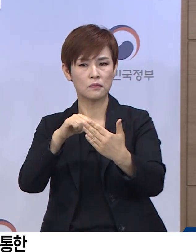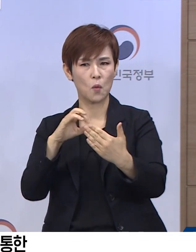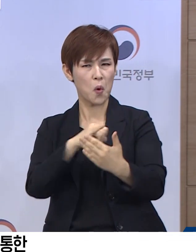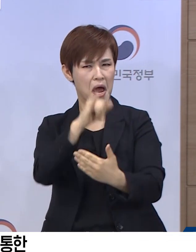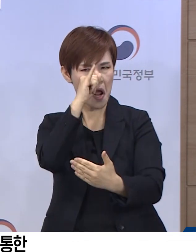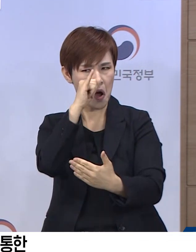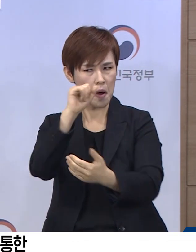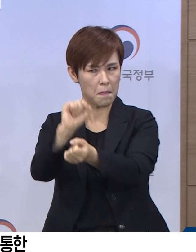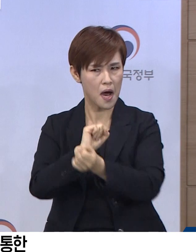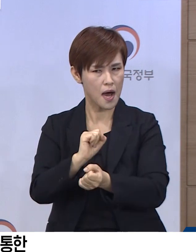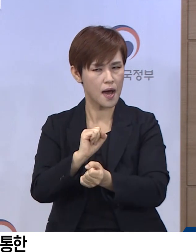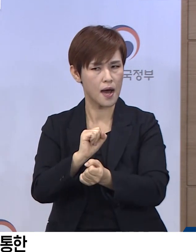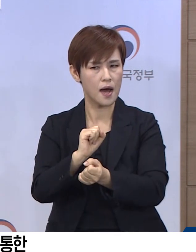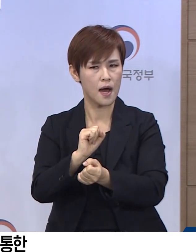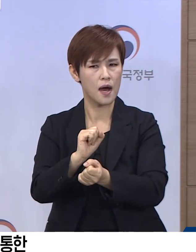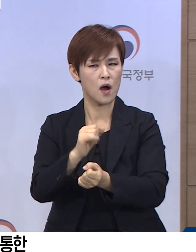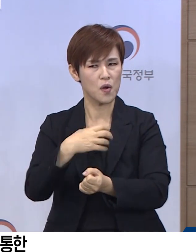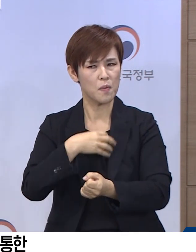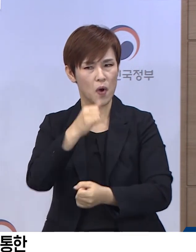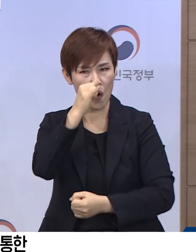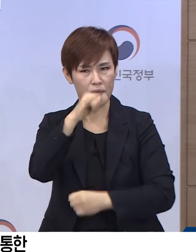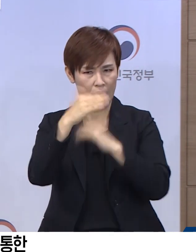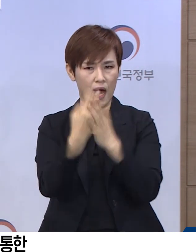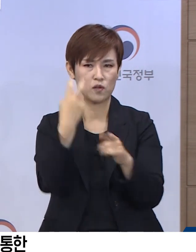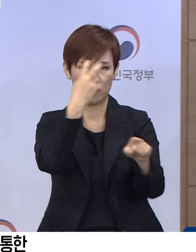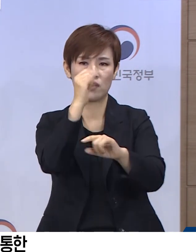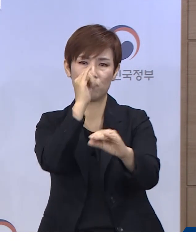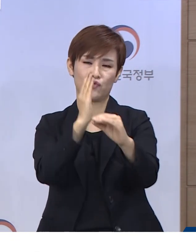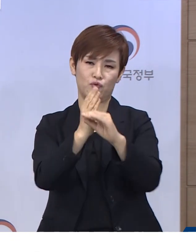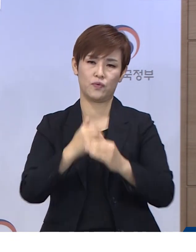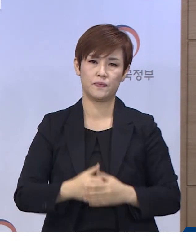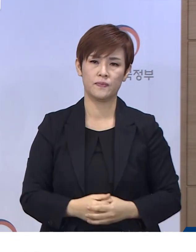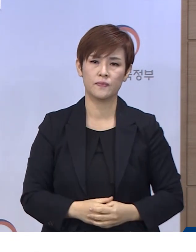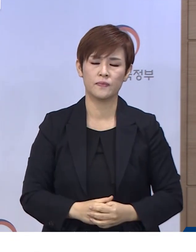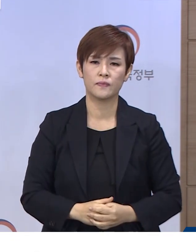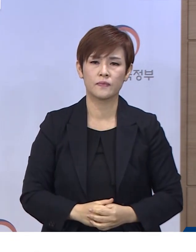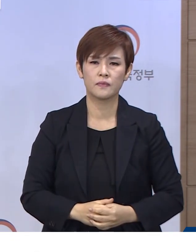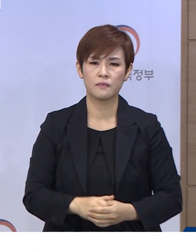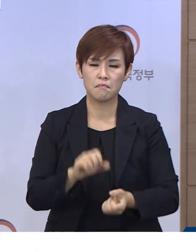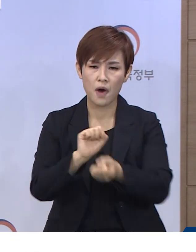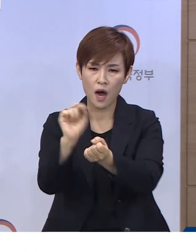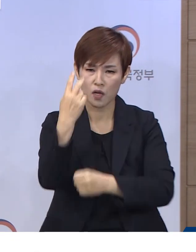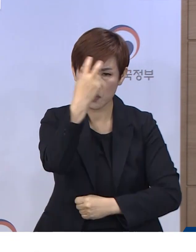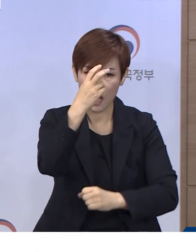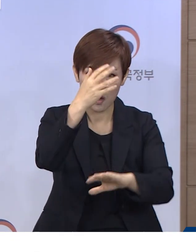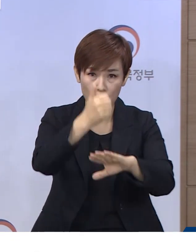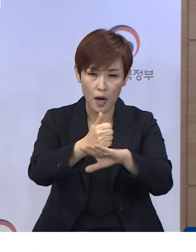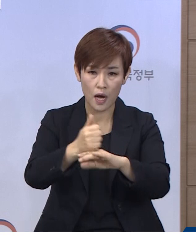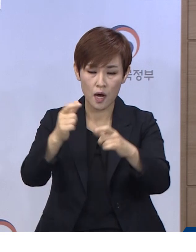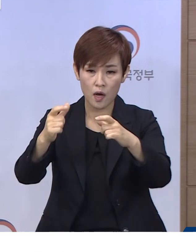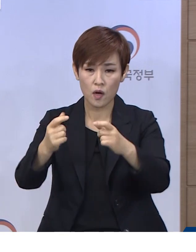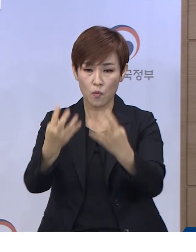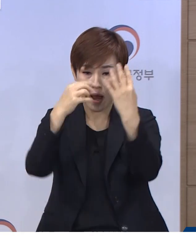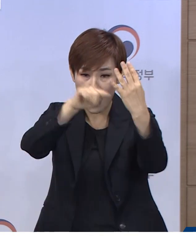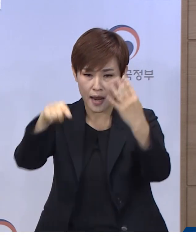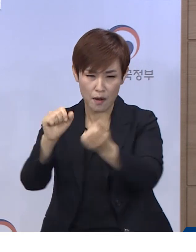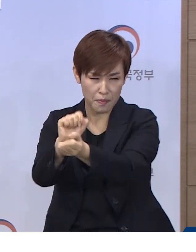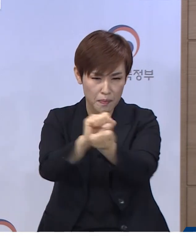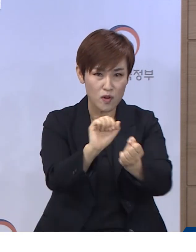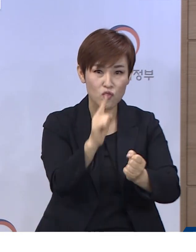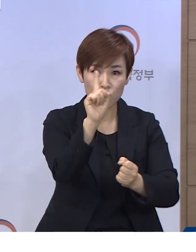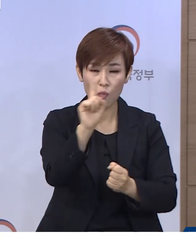유입 가능성 모두에 대해 조사를 진행하고 있습니다 지금까지 역학조사 결과 시설내 확산 원인은